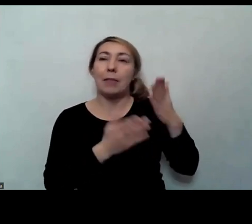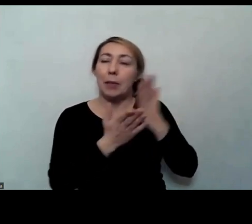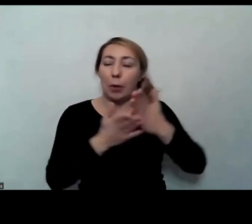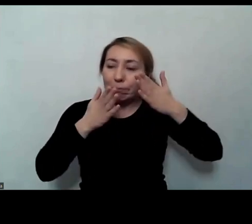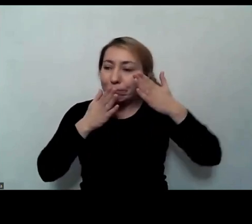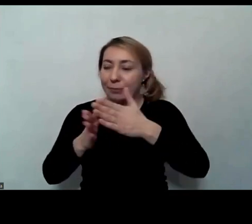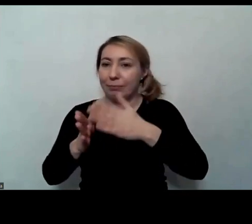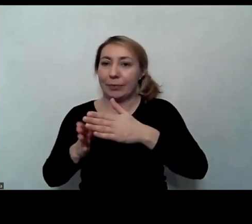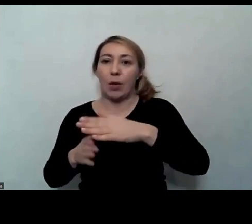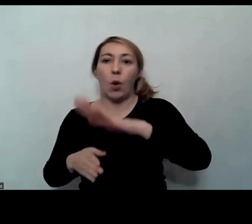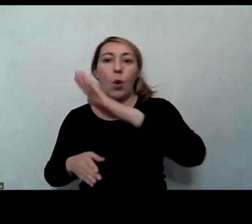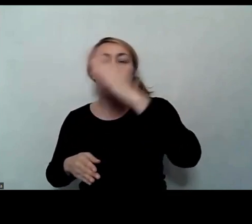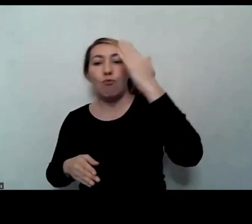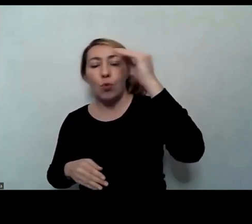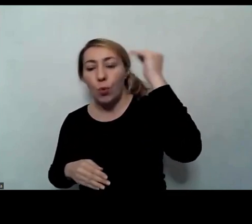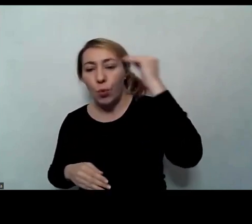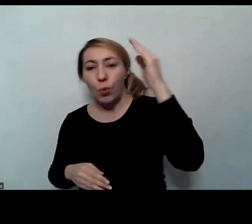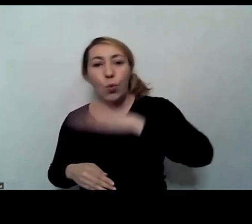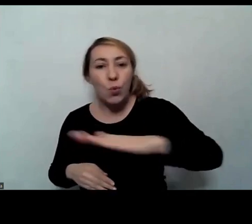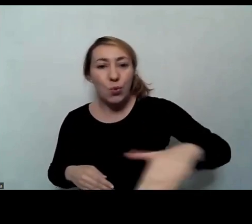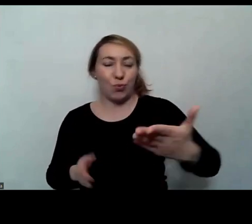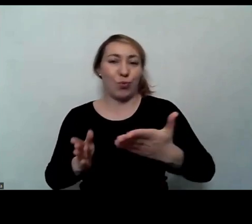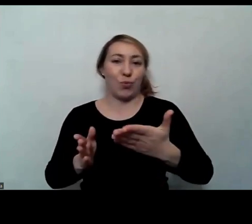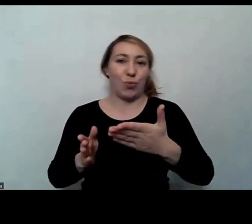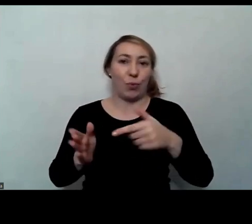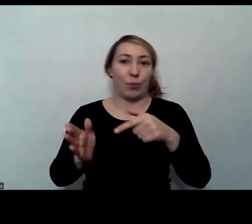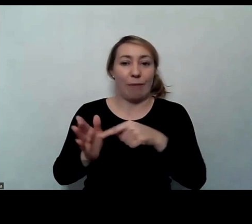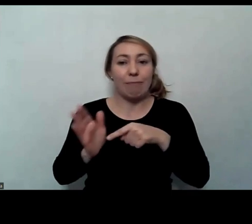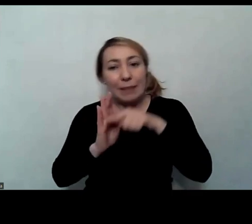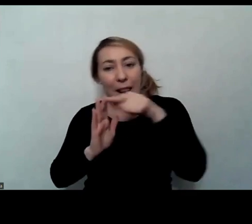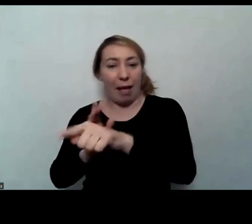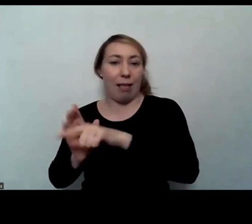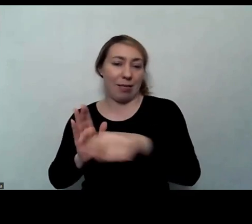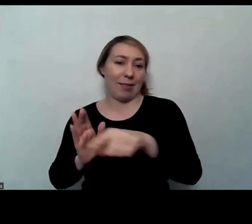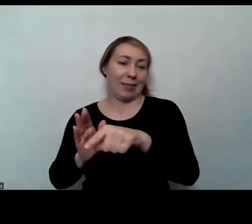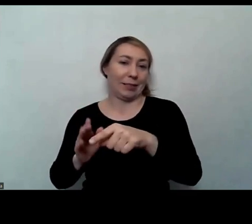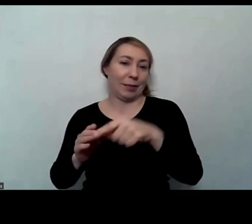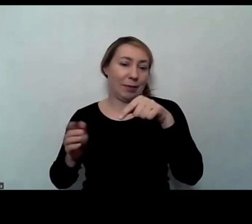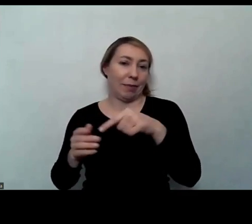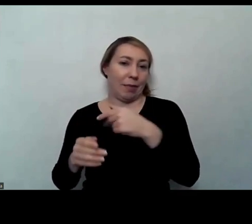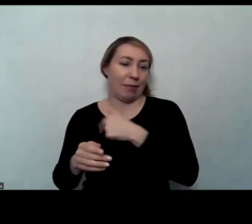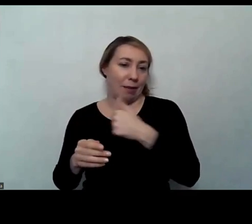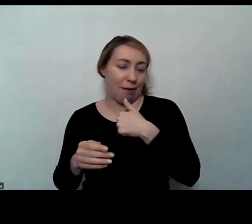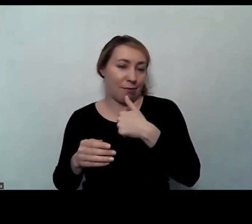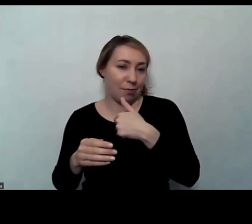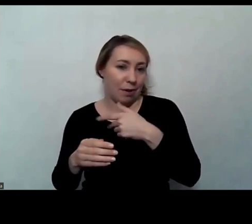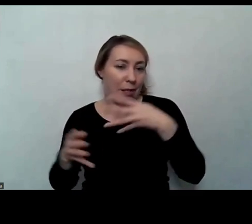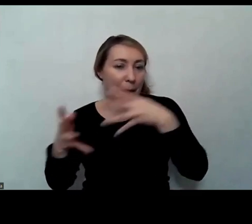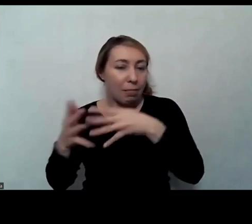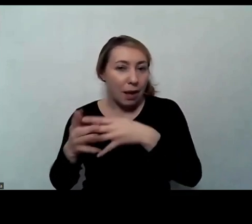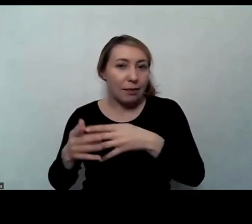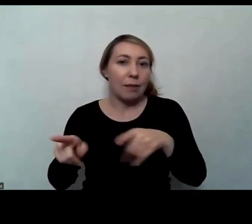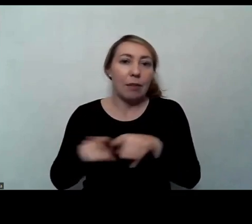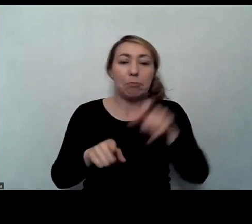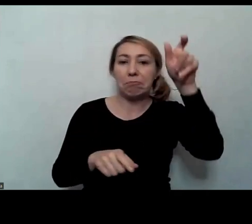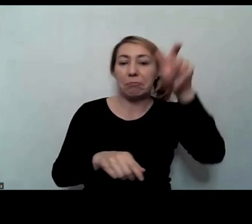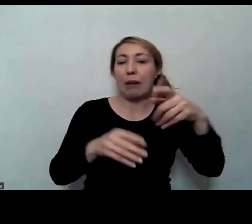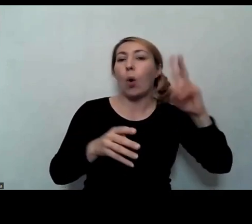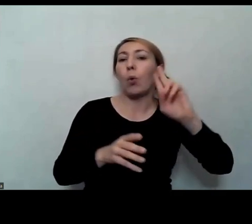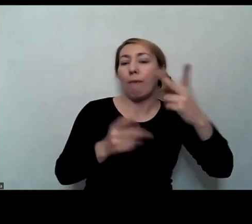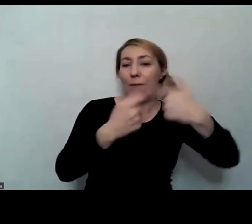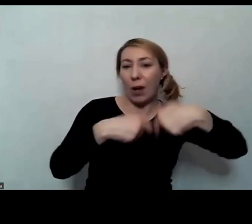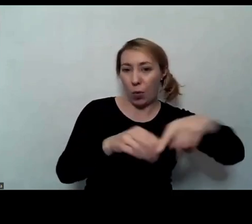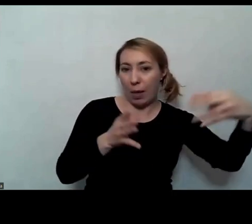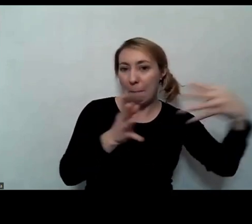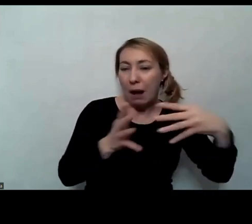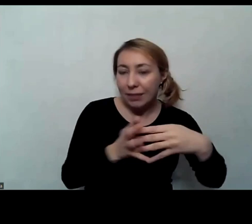się na uczniu jako tym podmiocie, do którego adresowane jest narzędzie, i o diagnostach, którzy mogliby w swojej pracy